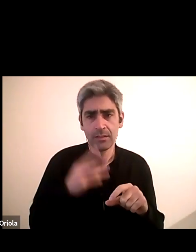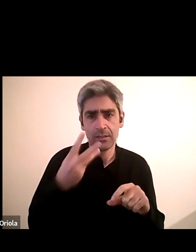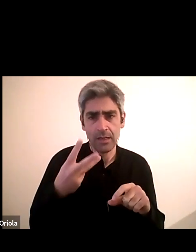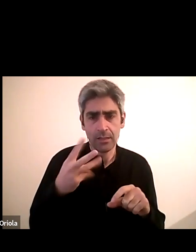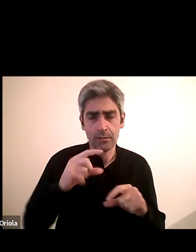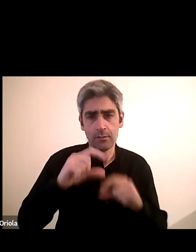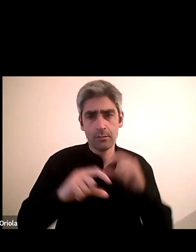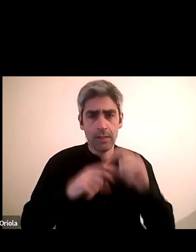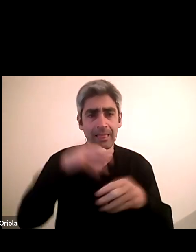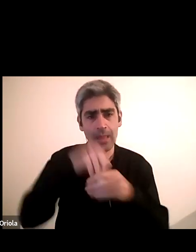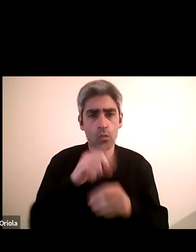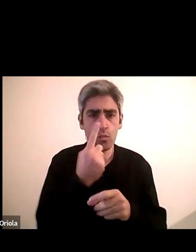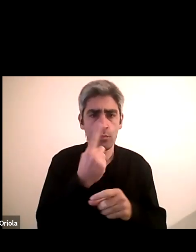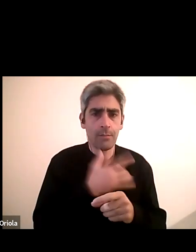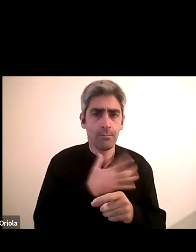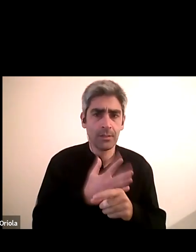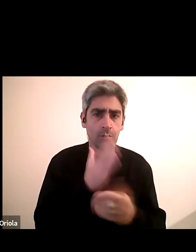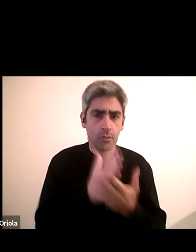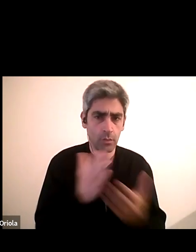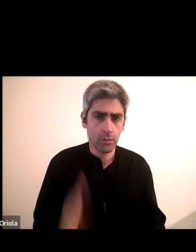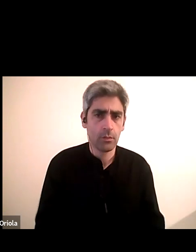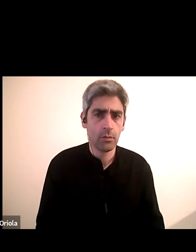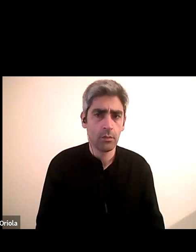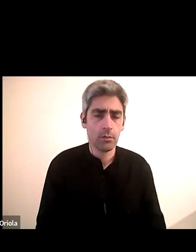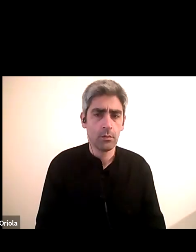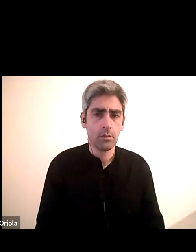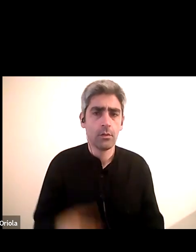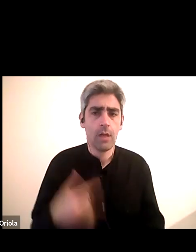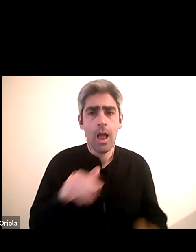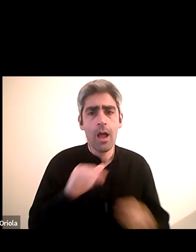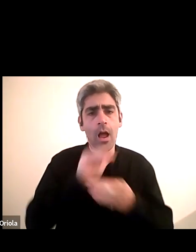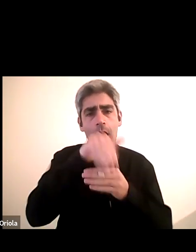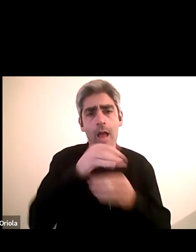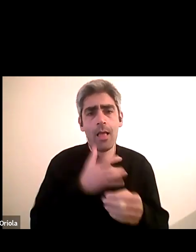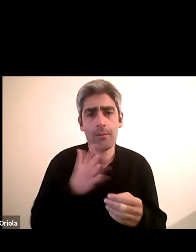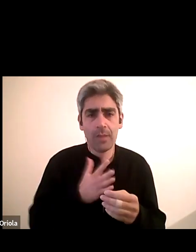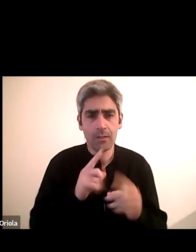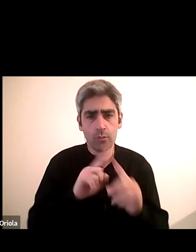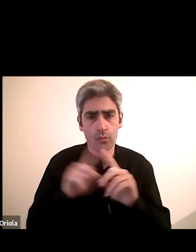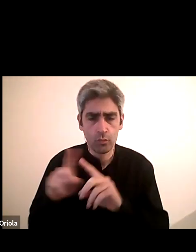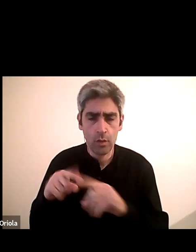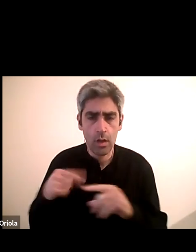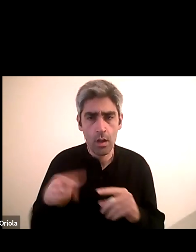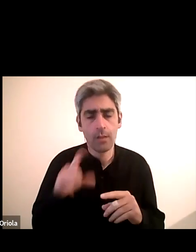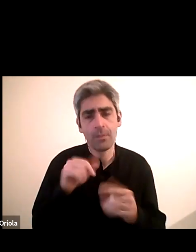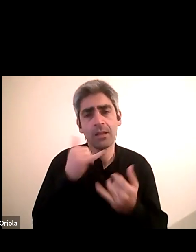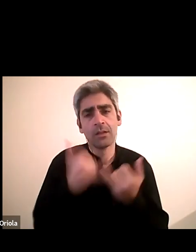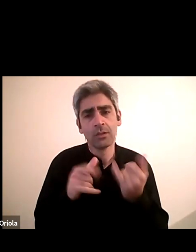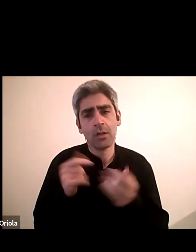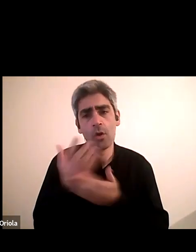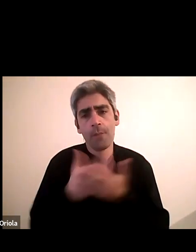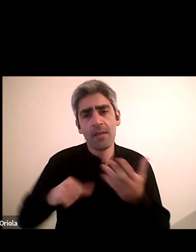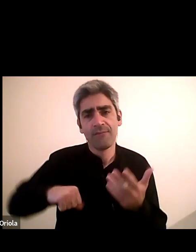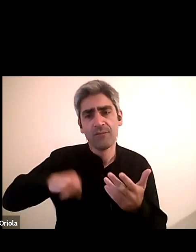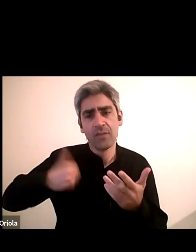vezes, dentro de uma só, passe empresas entre aspas, naturalmente. E temos os riscos, ainda na economia verde,